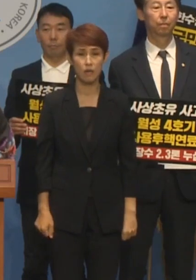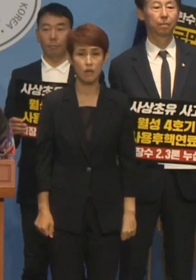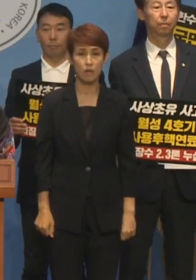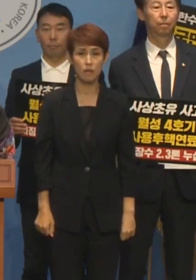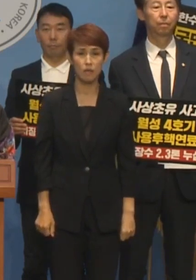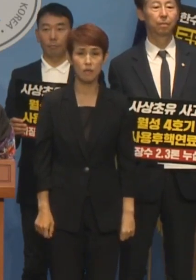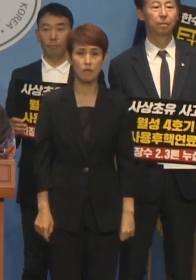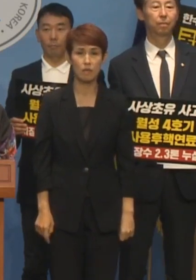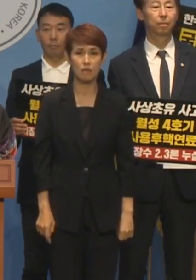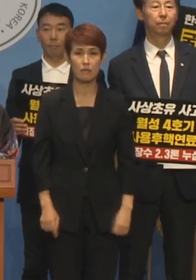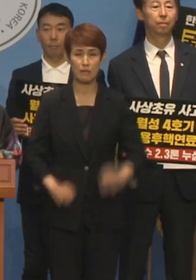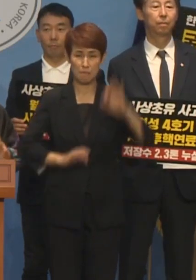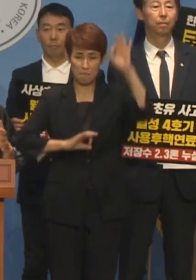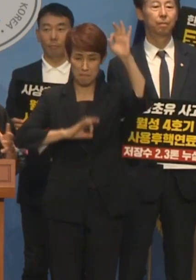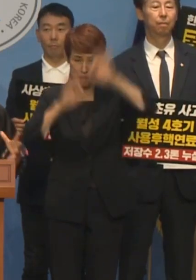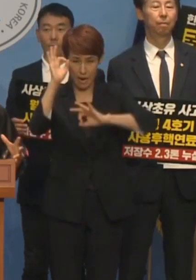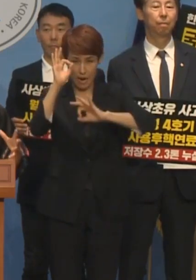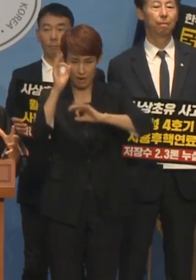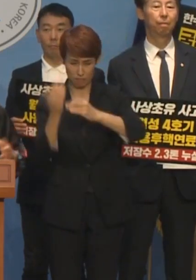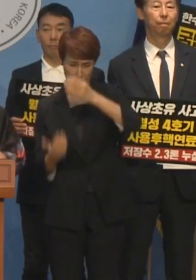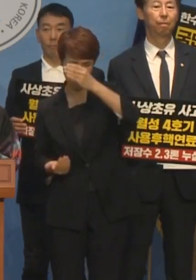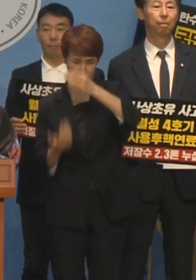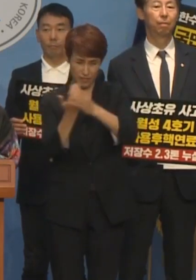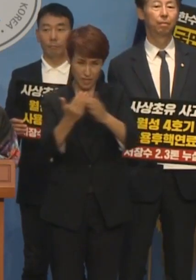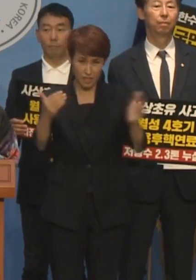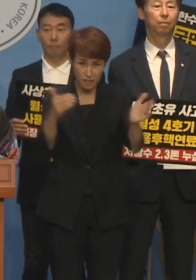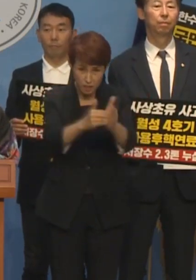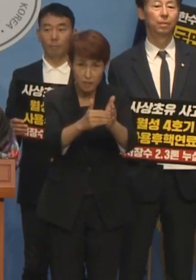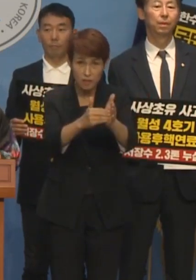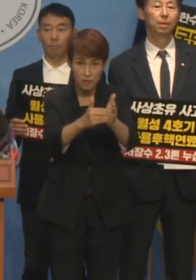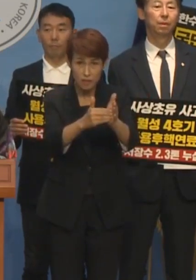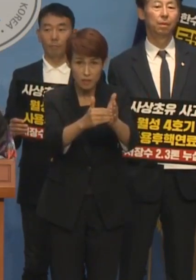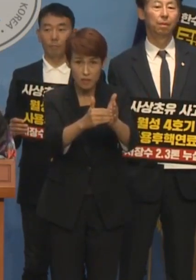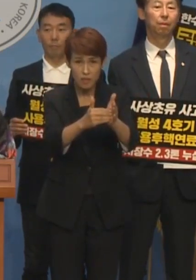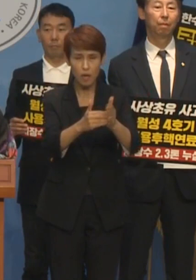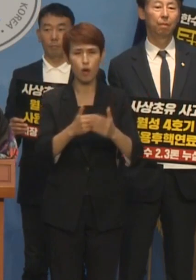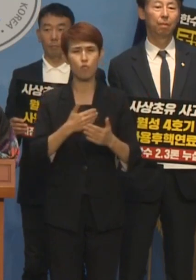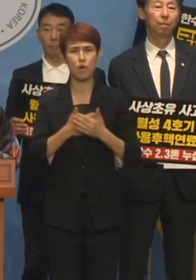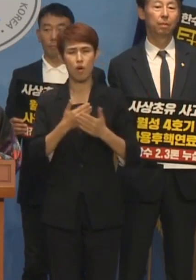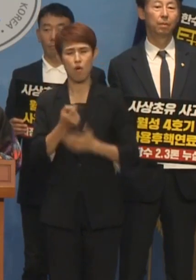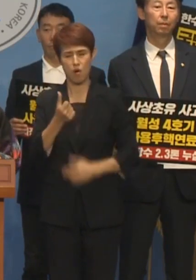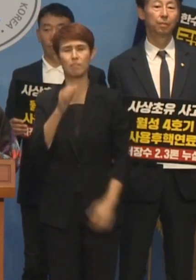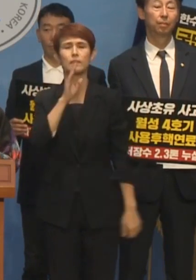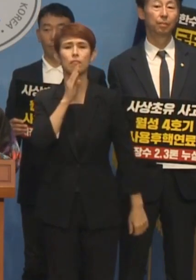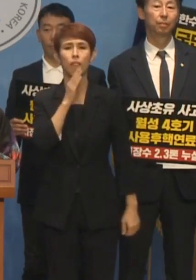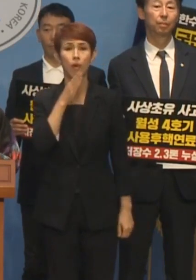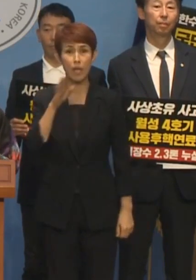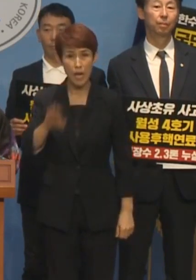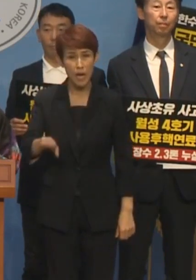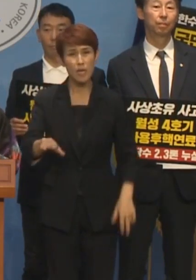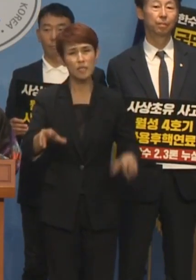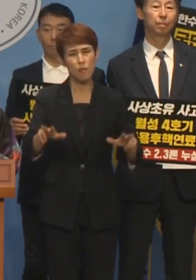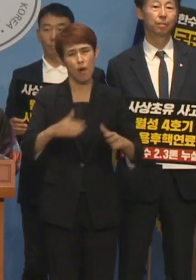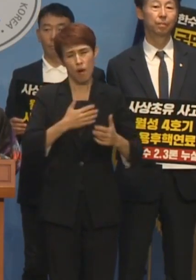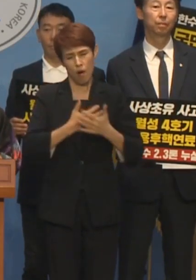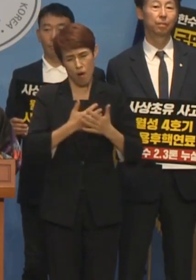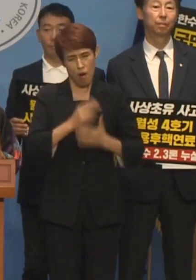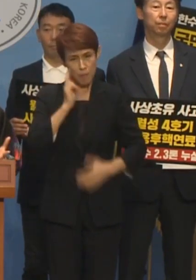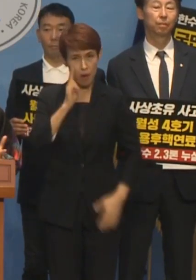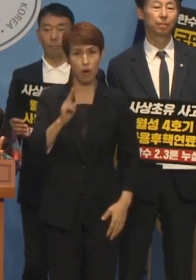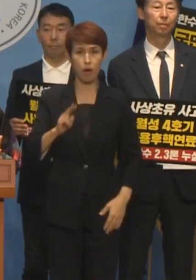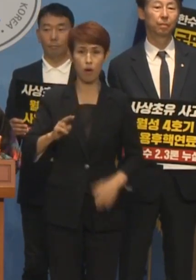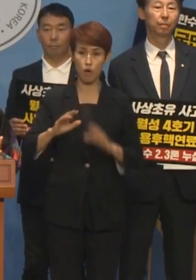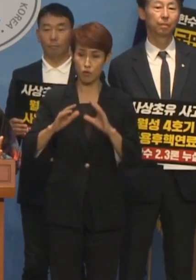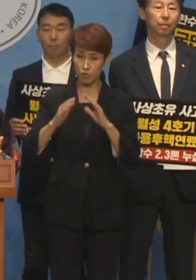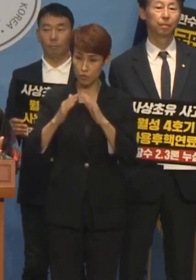한순간에 한 번만 나고 이게 안 나고 멈춘다면 덜 불안할 텐데 지금은 굉장히 불안합니다. 주민들이 다